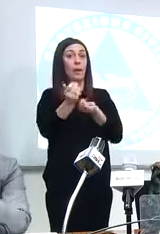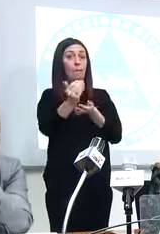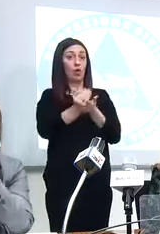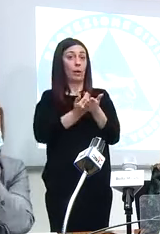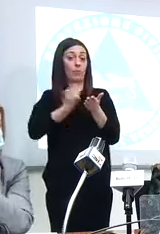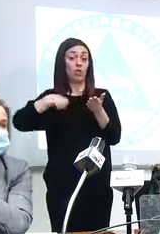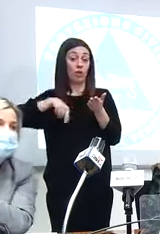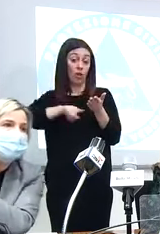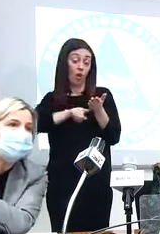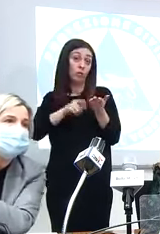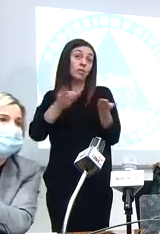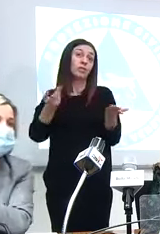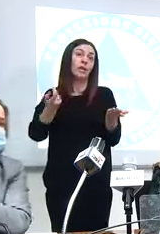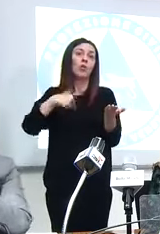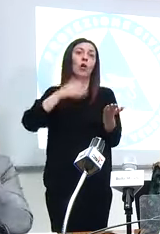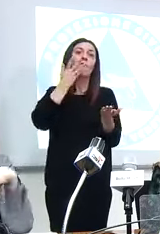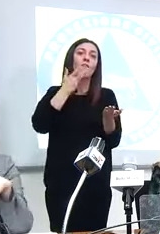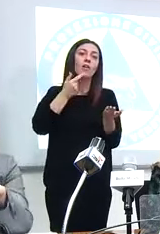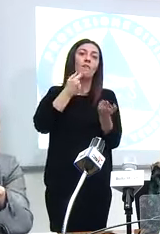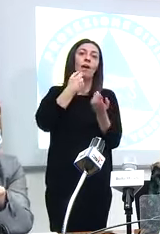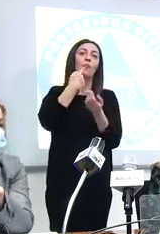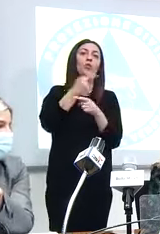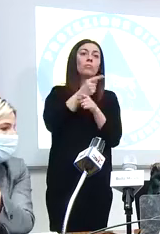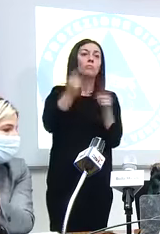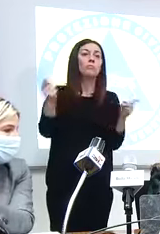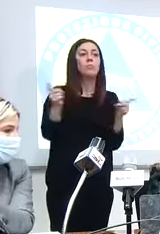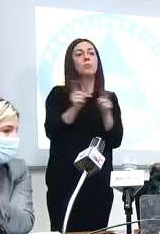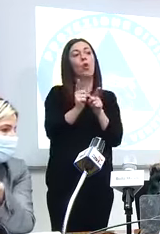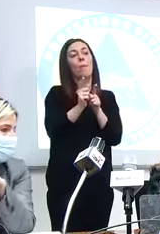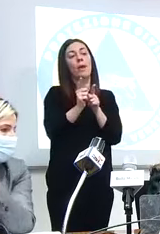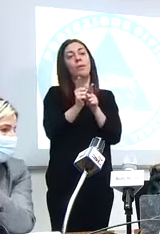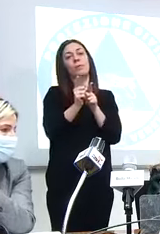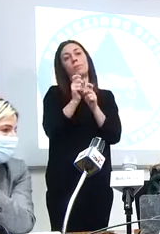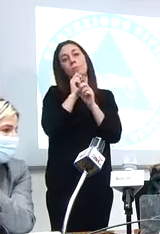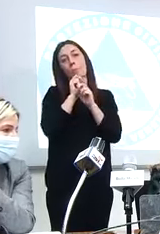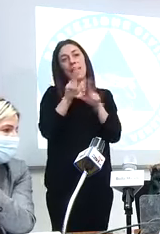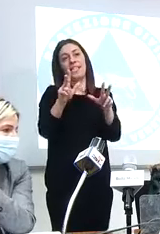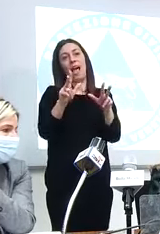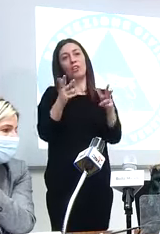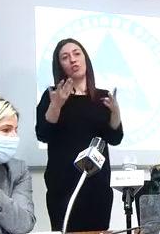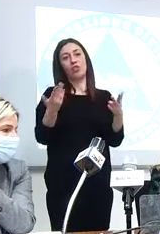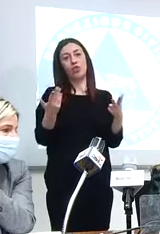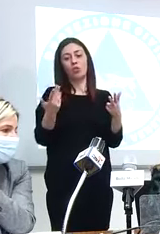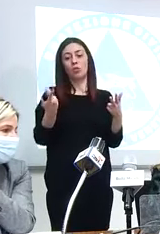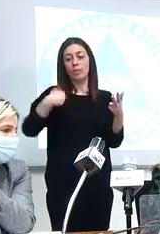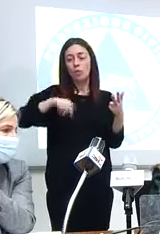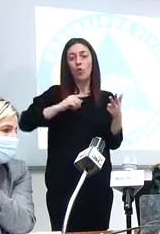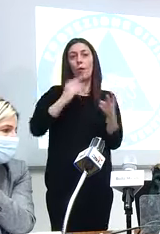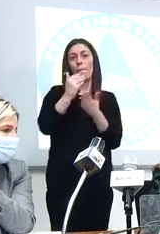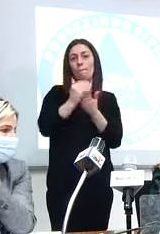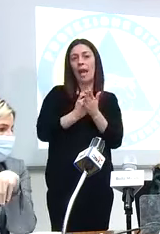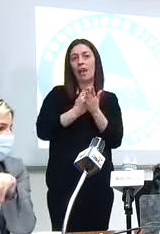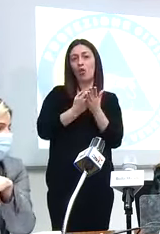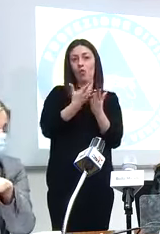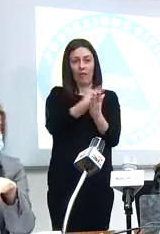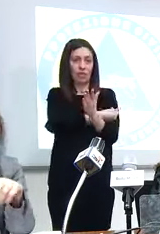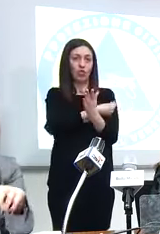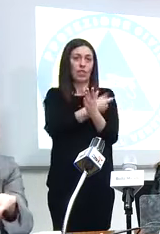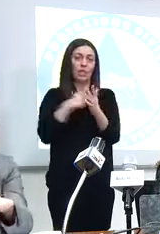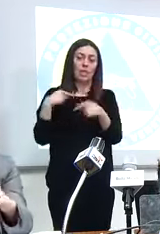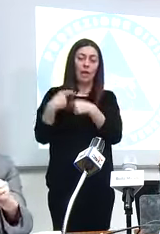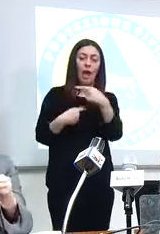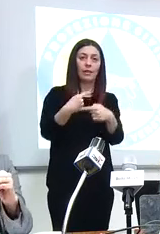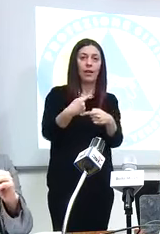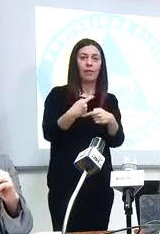farla presente anche per dare un messaggio, insomma, di continuità di quello che è il piano vaccini. Aggiungo solo